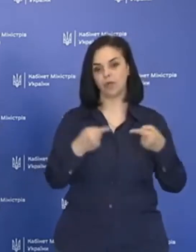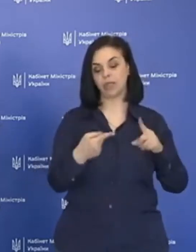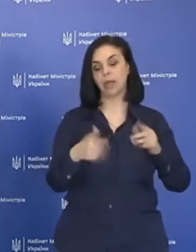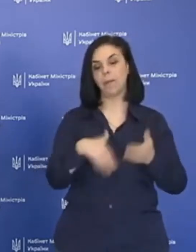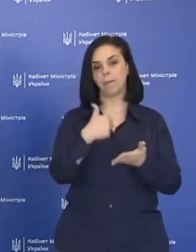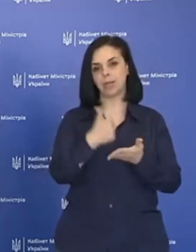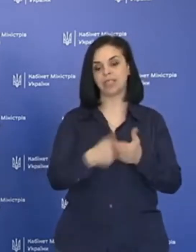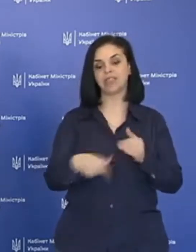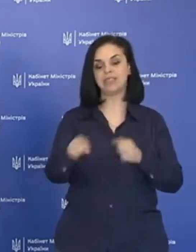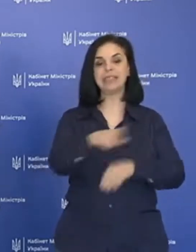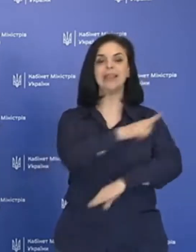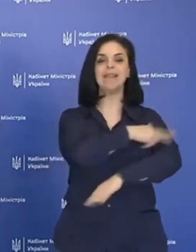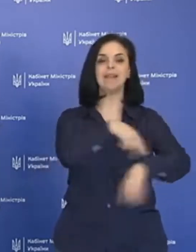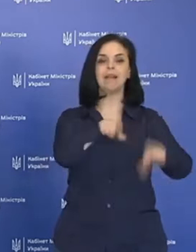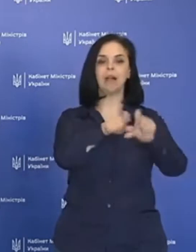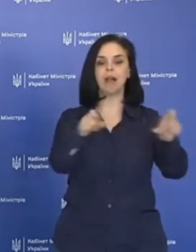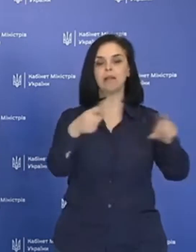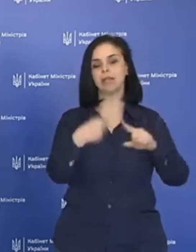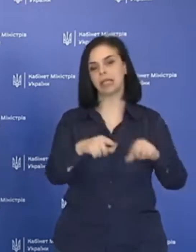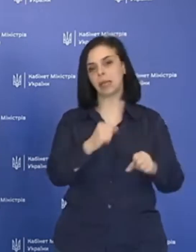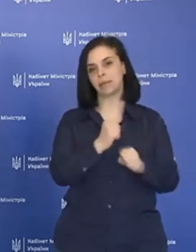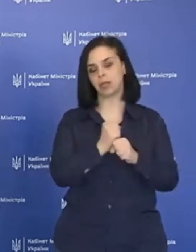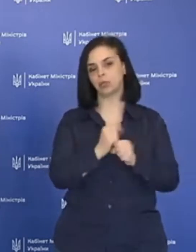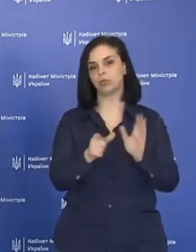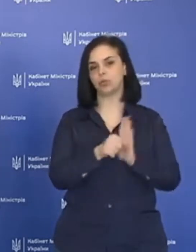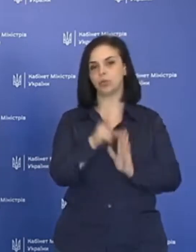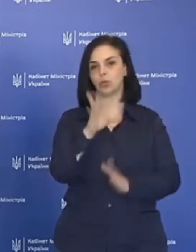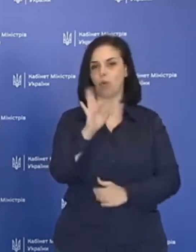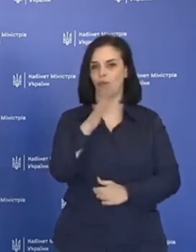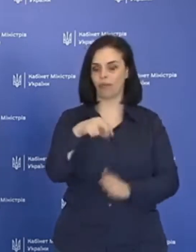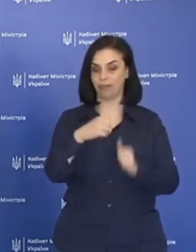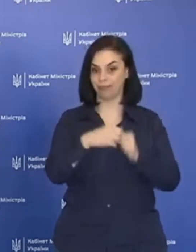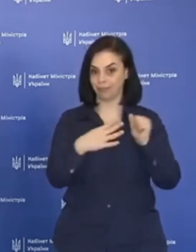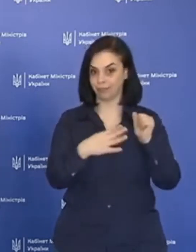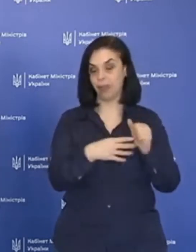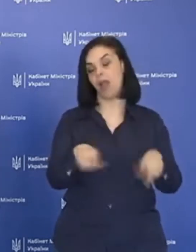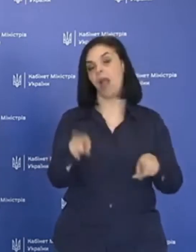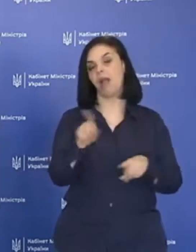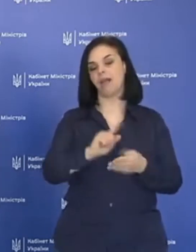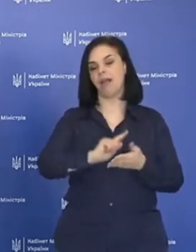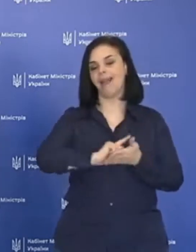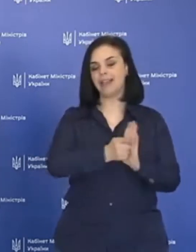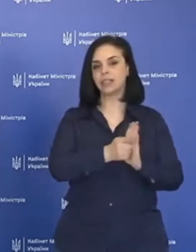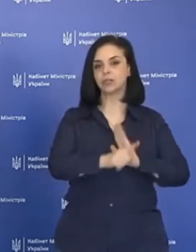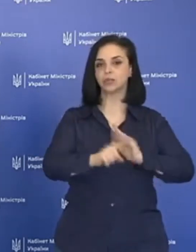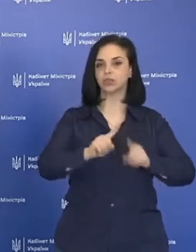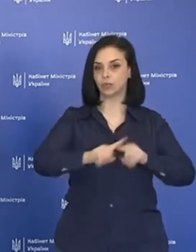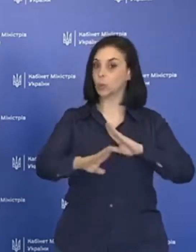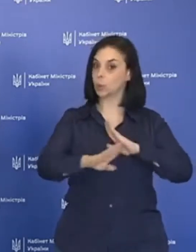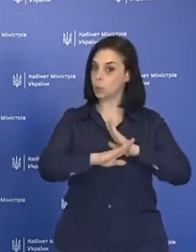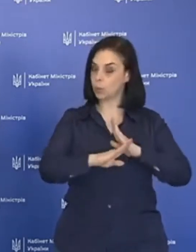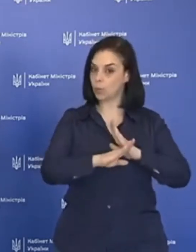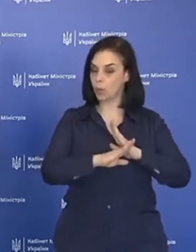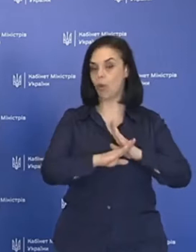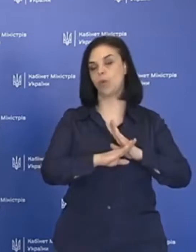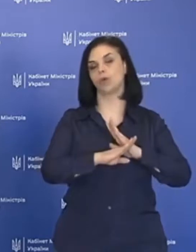перш за все, в ті лікарні, які працюють з ковідом, в екстрену швидку допомогу,